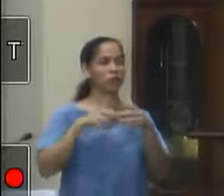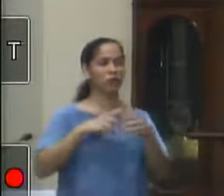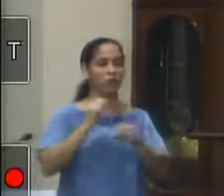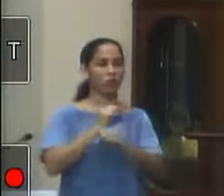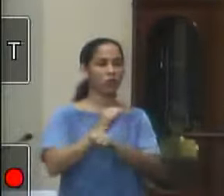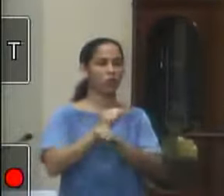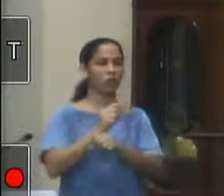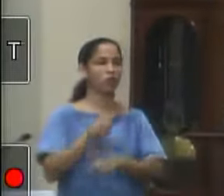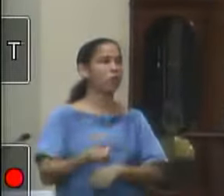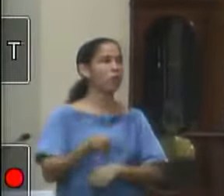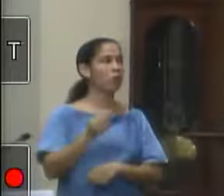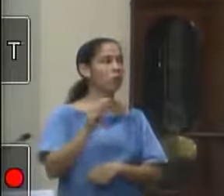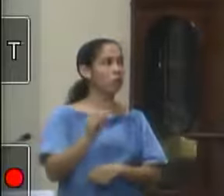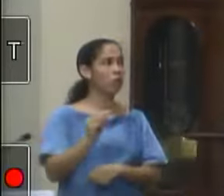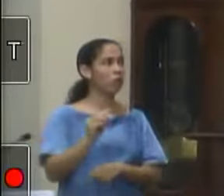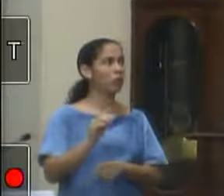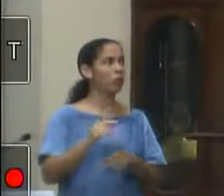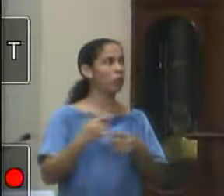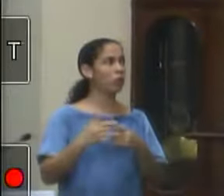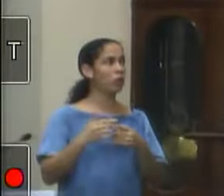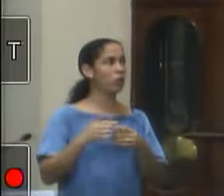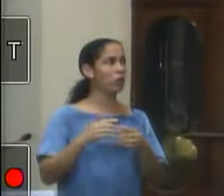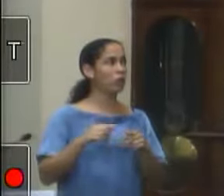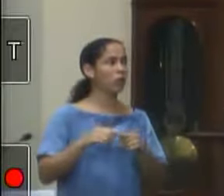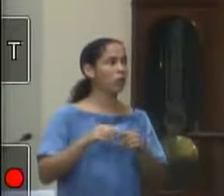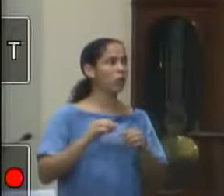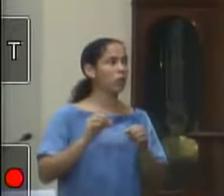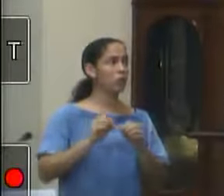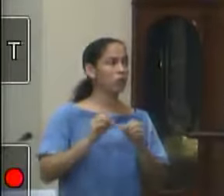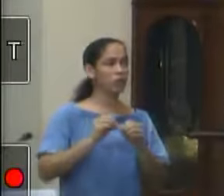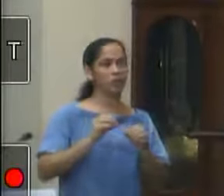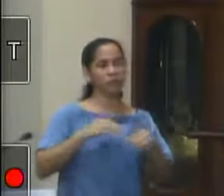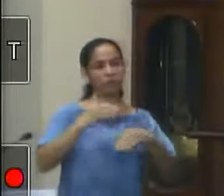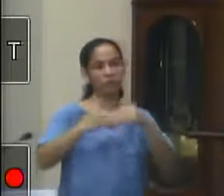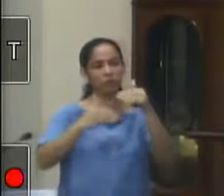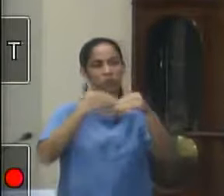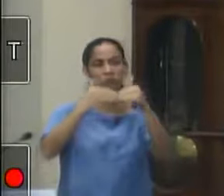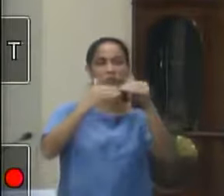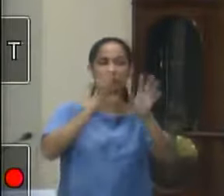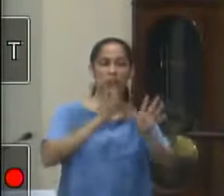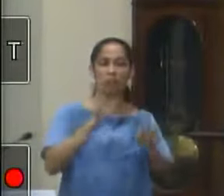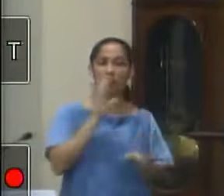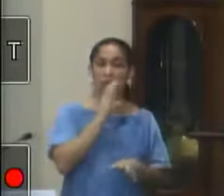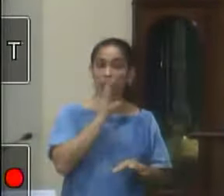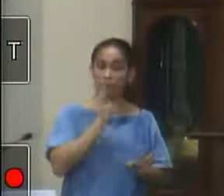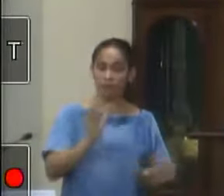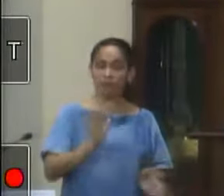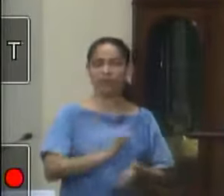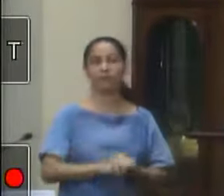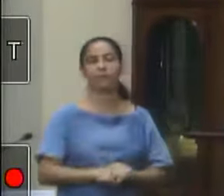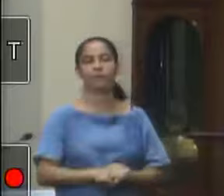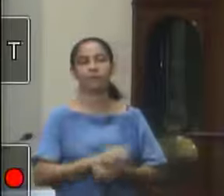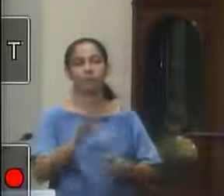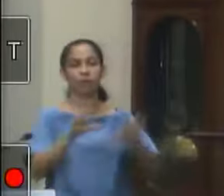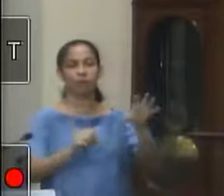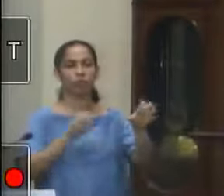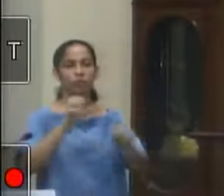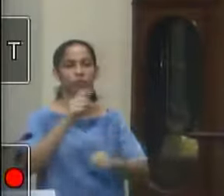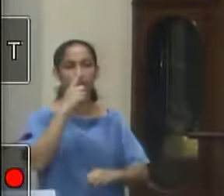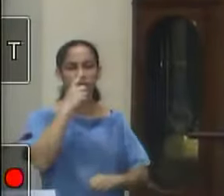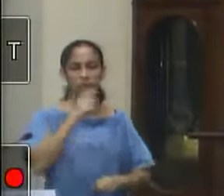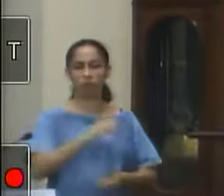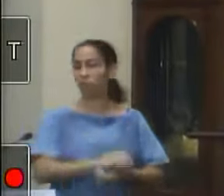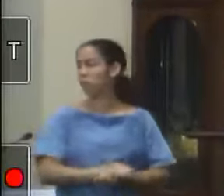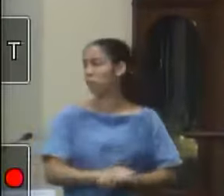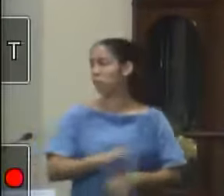porque é uma programação feita, não é, passo a passo, porque não é assim que se faz a coleta seletiva. Então, quero